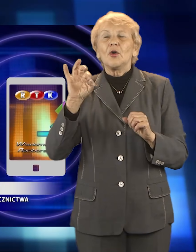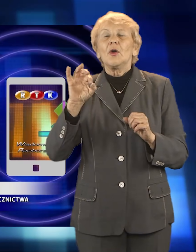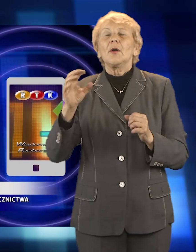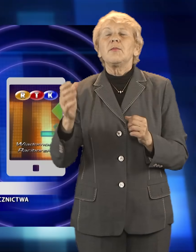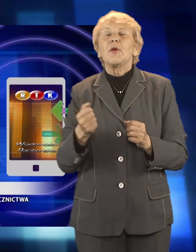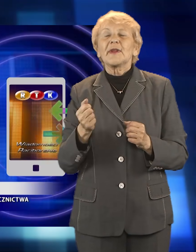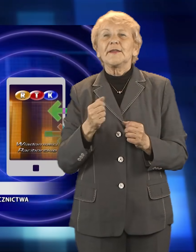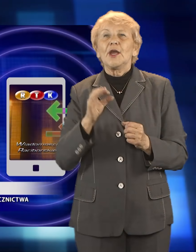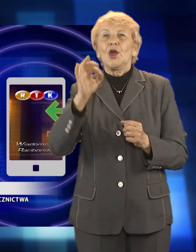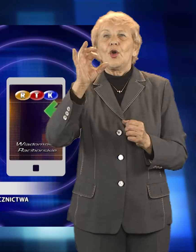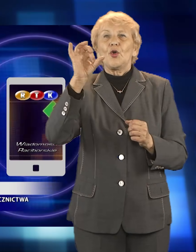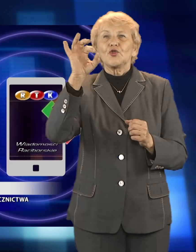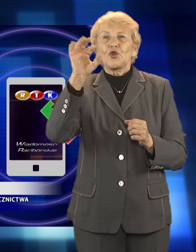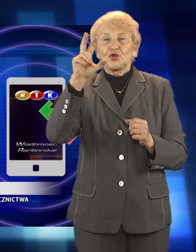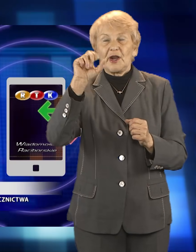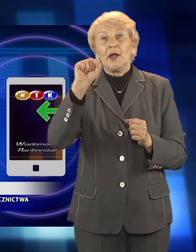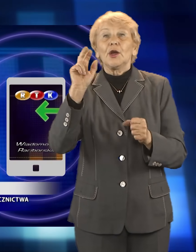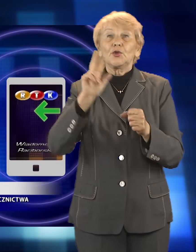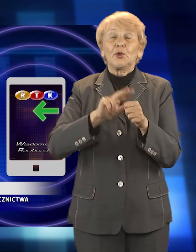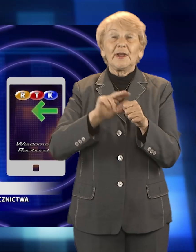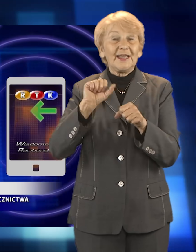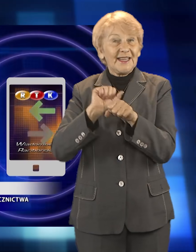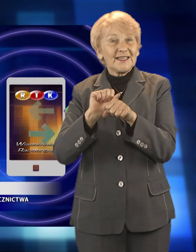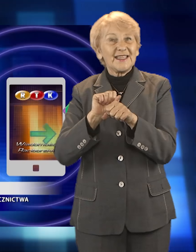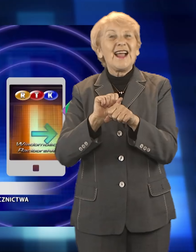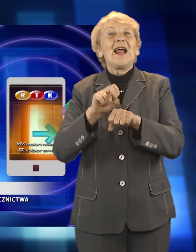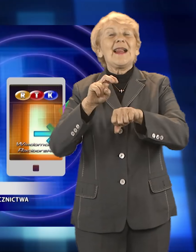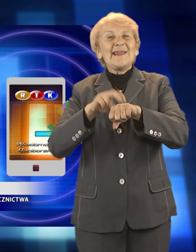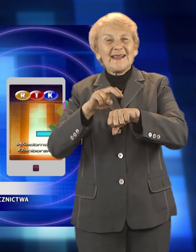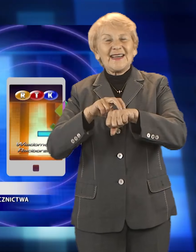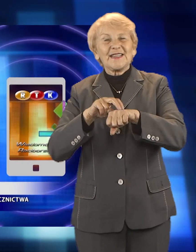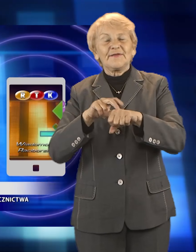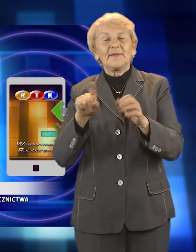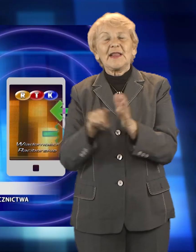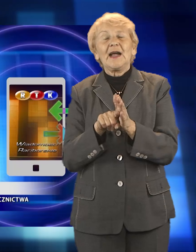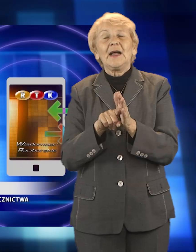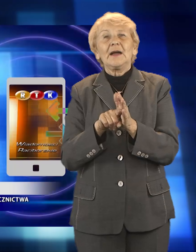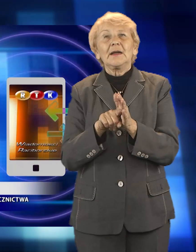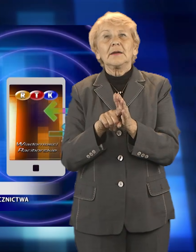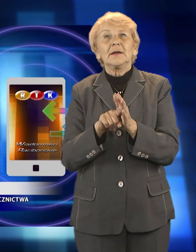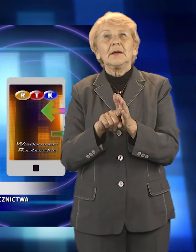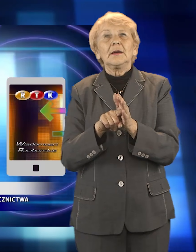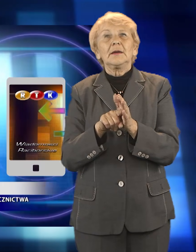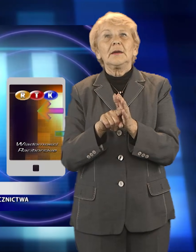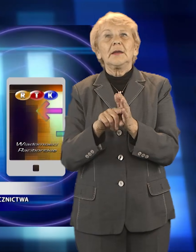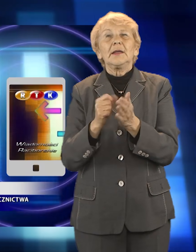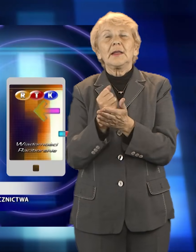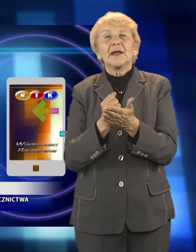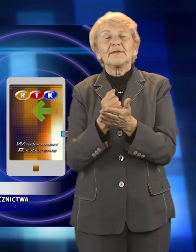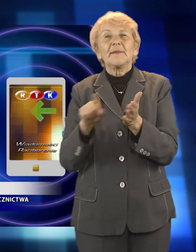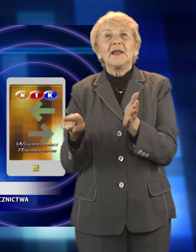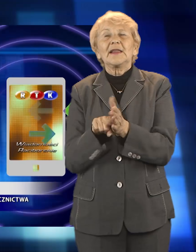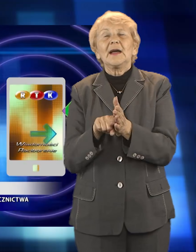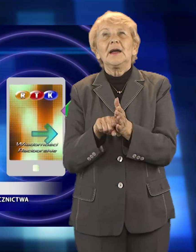ministerstwo jaki narodowe centrum krwiodawstwa na przykład odłożyliśmy